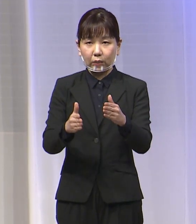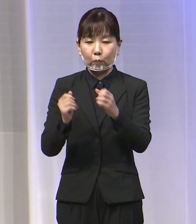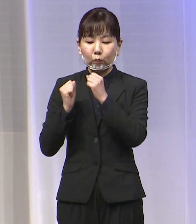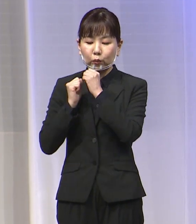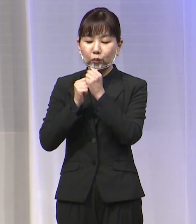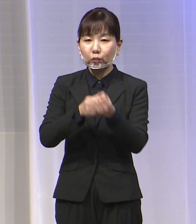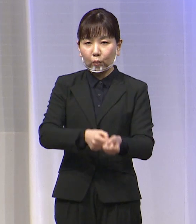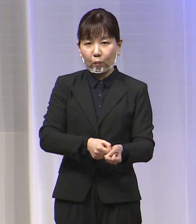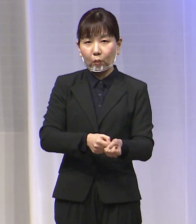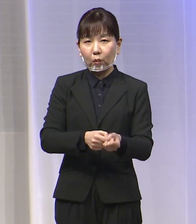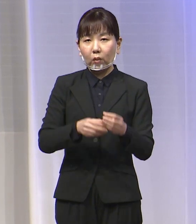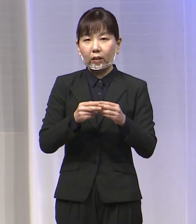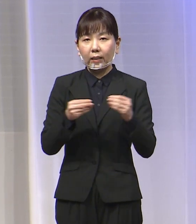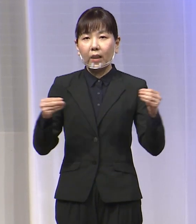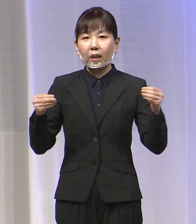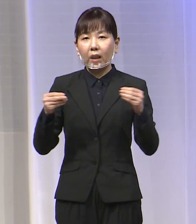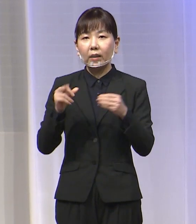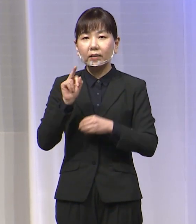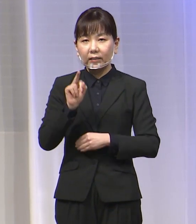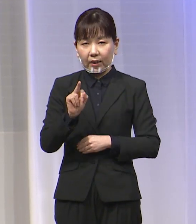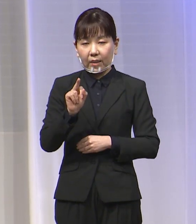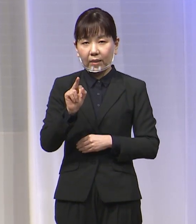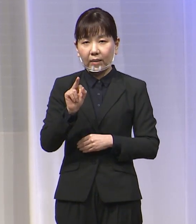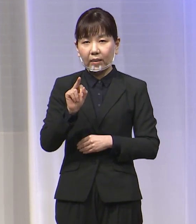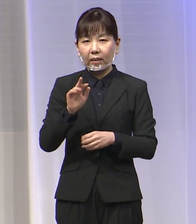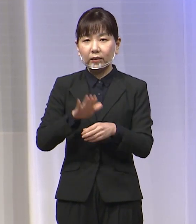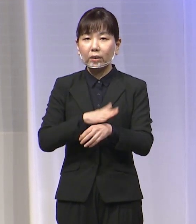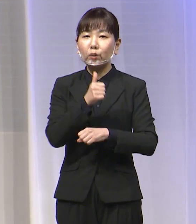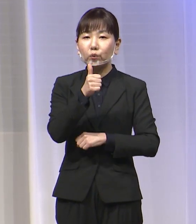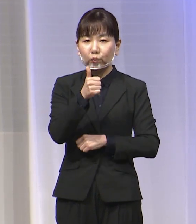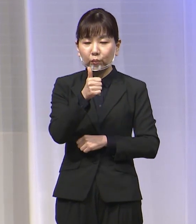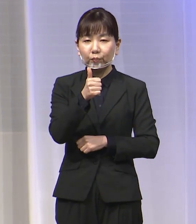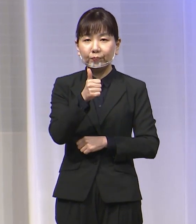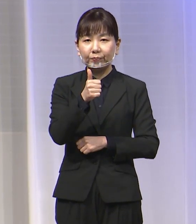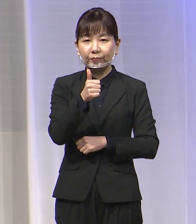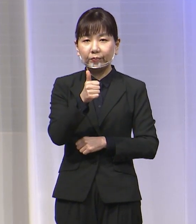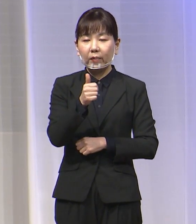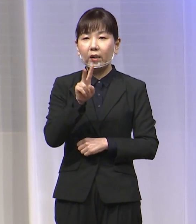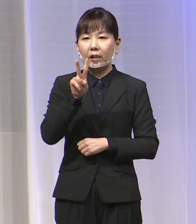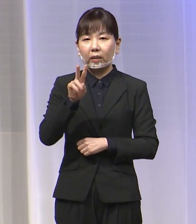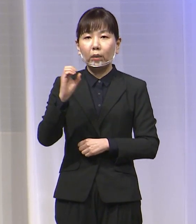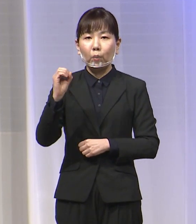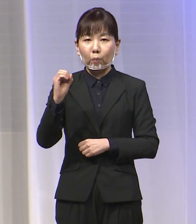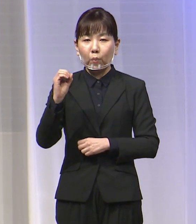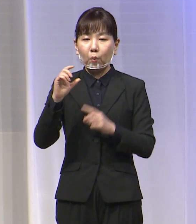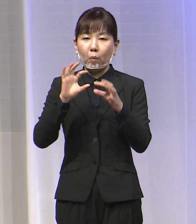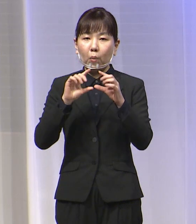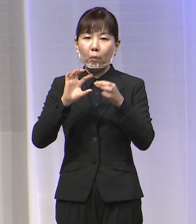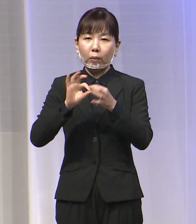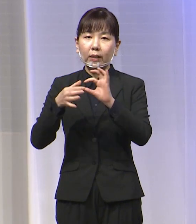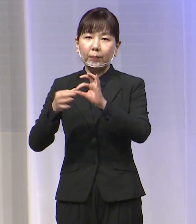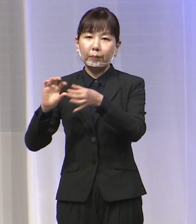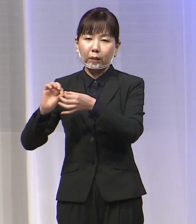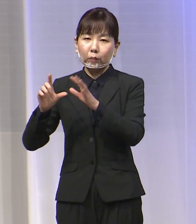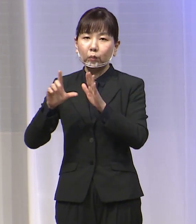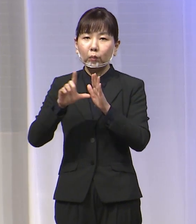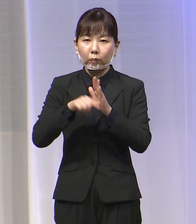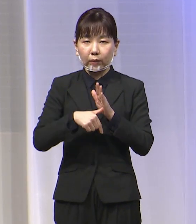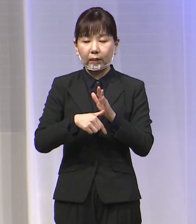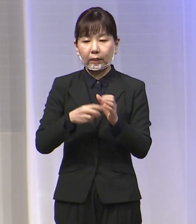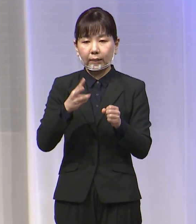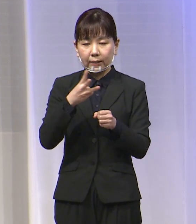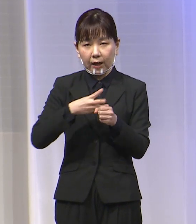長瀬隆典選手がリオオリンピックデーどうめざるに